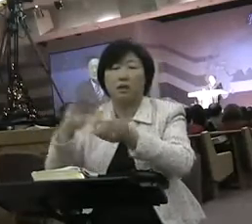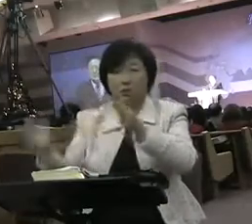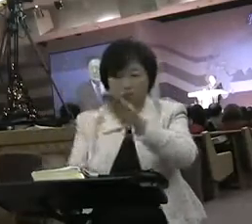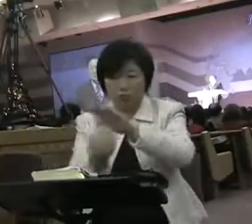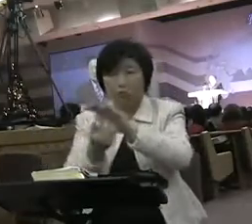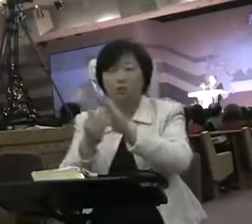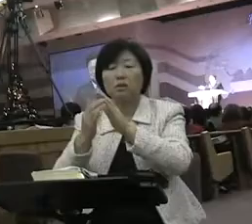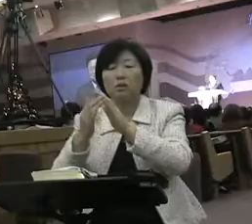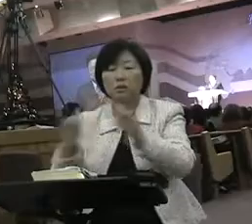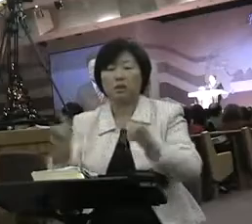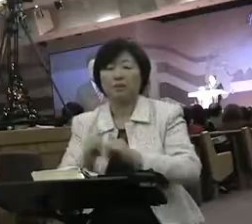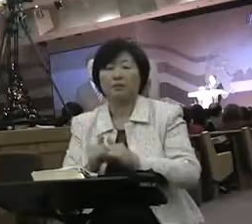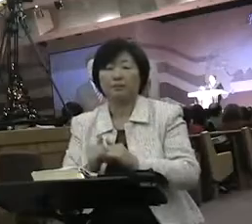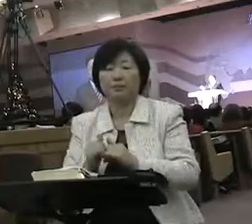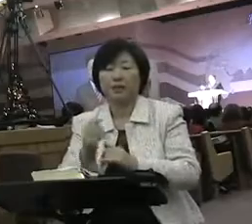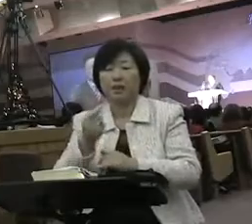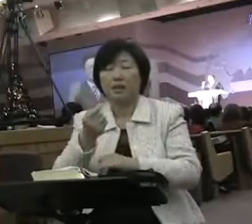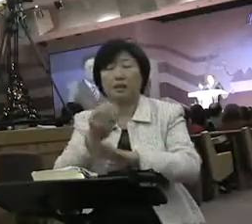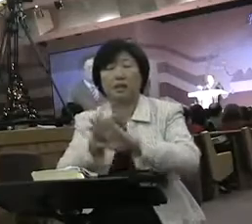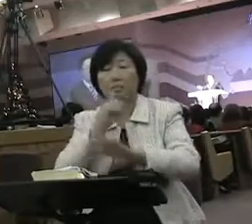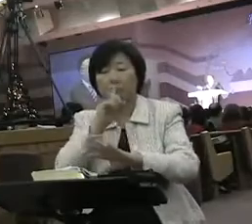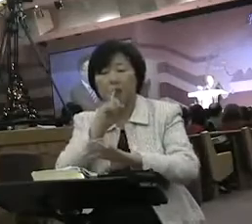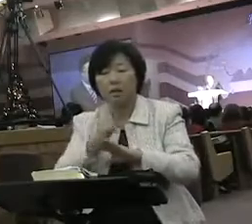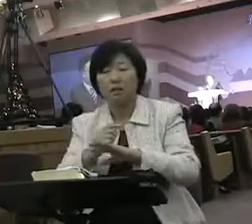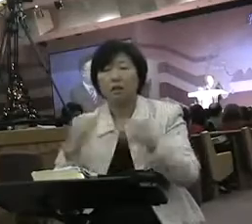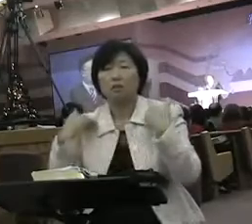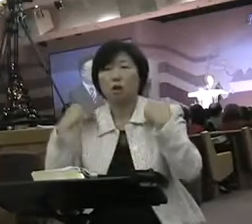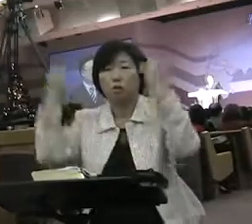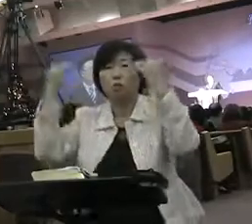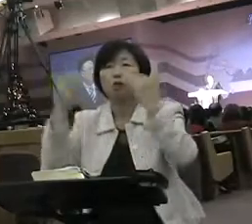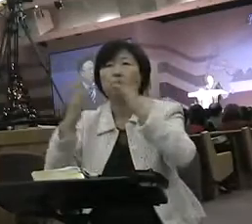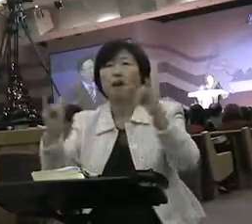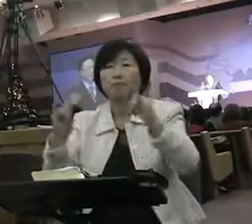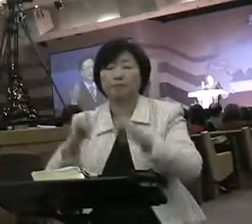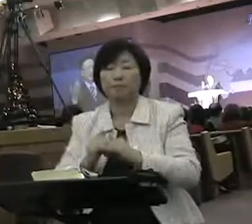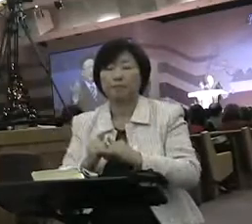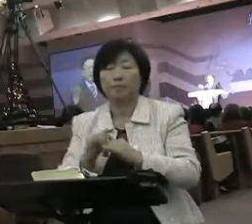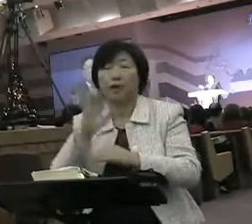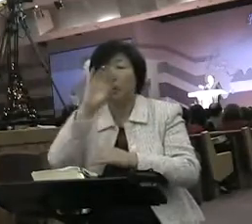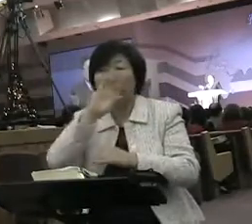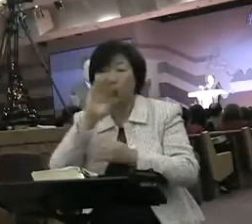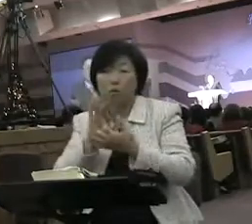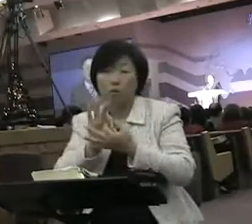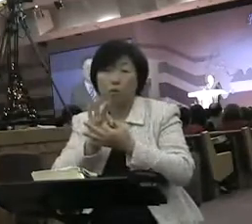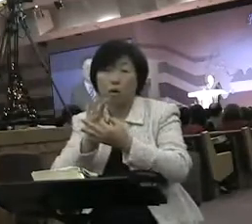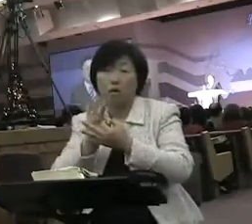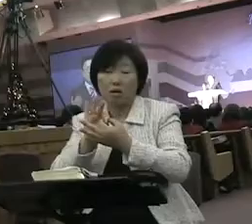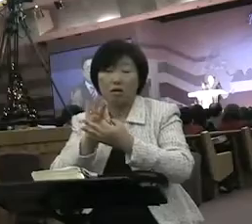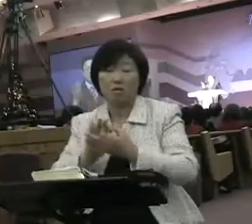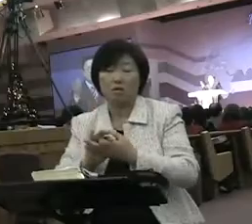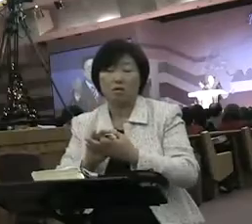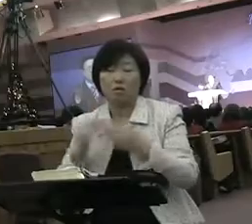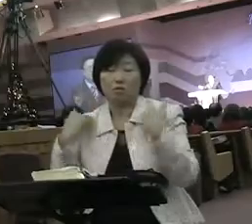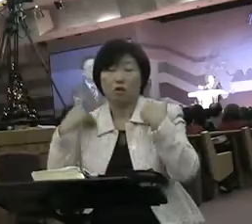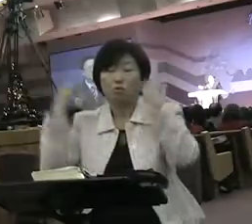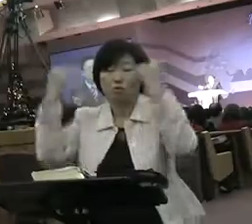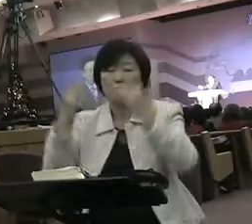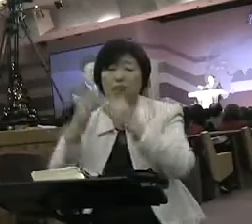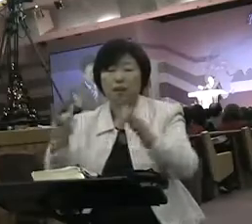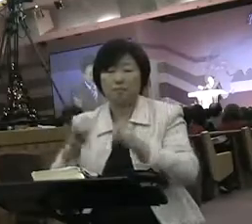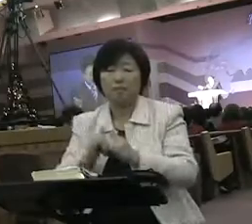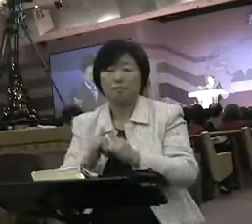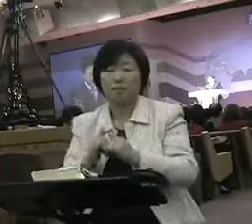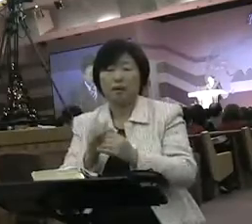작은 예수입니다. 다른 말로 표현하면 성숙한 사람입니다. 우리가 훈련을 통해서 성숙한